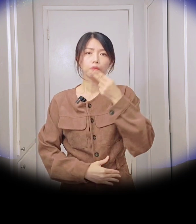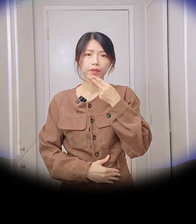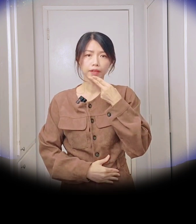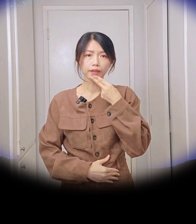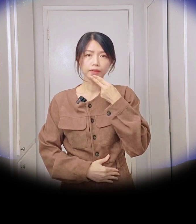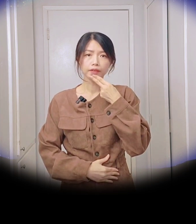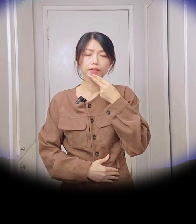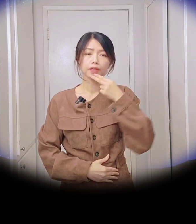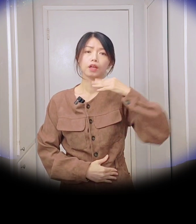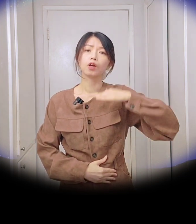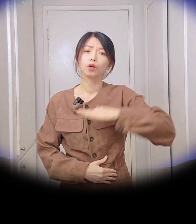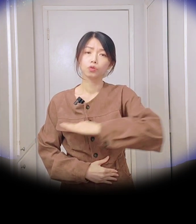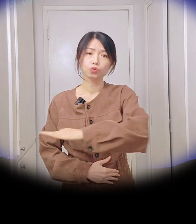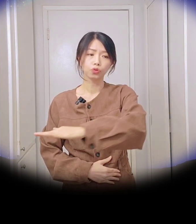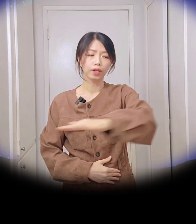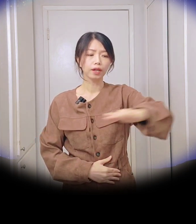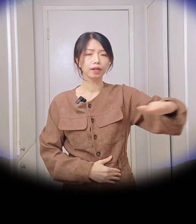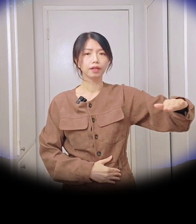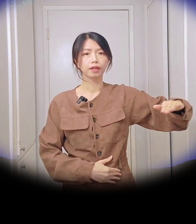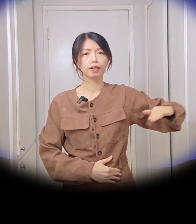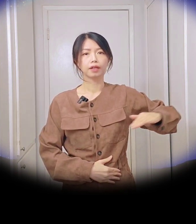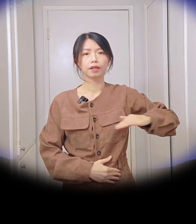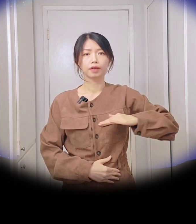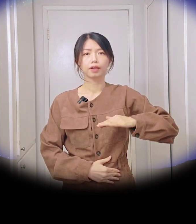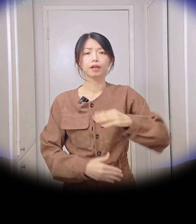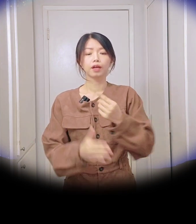소망 없는 우릴